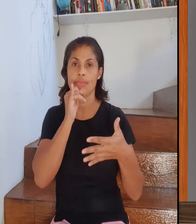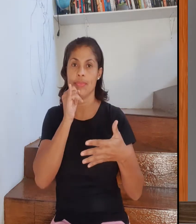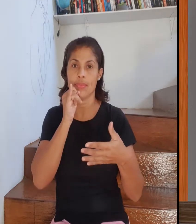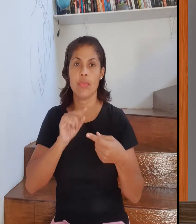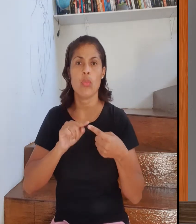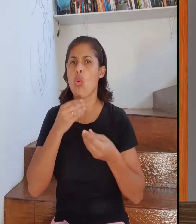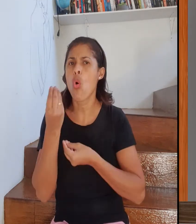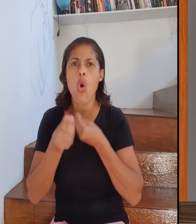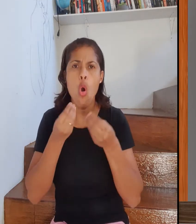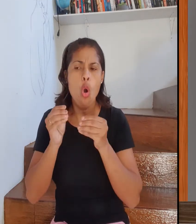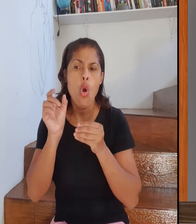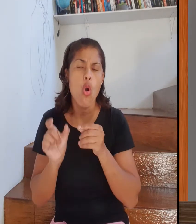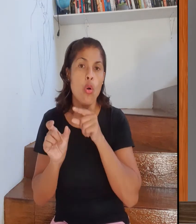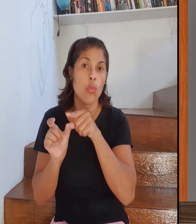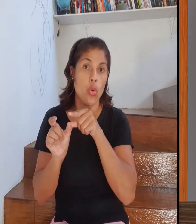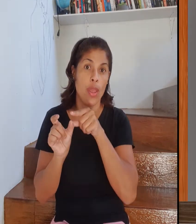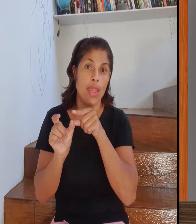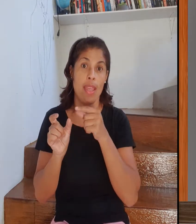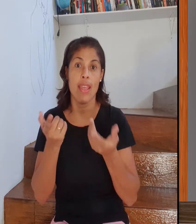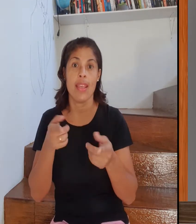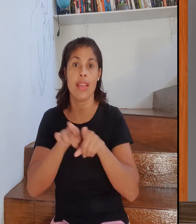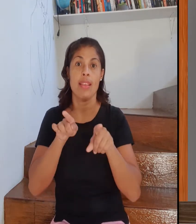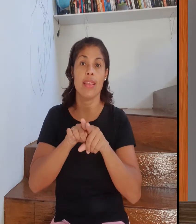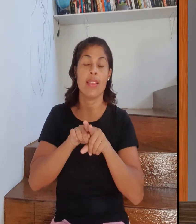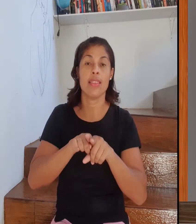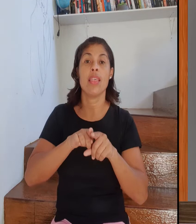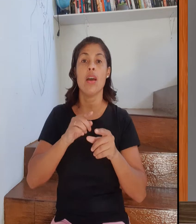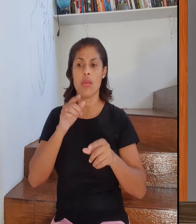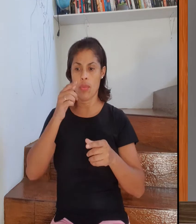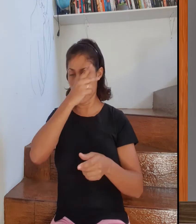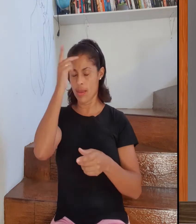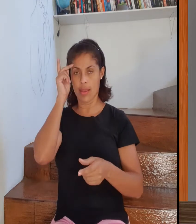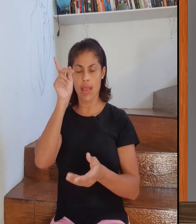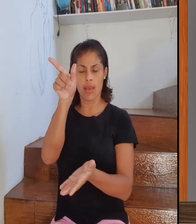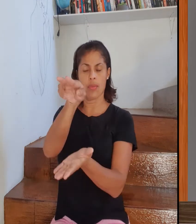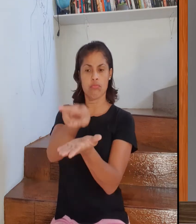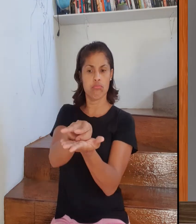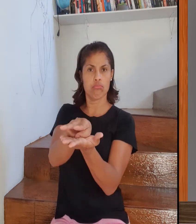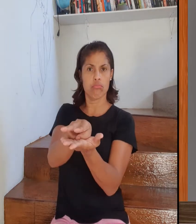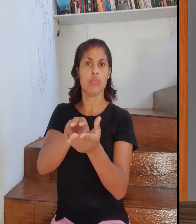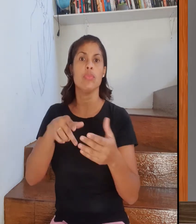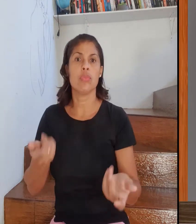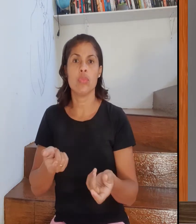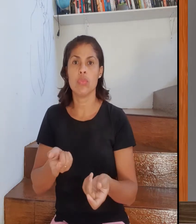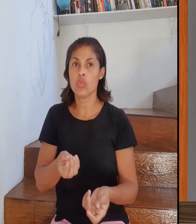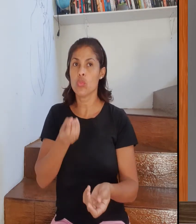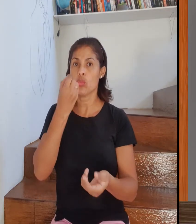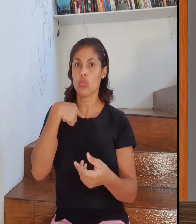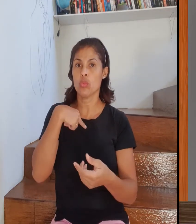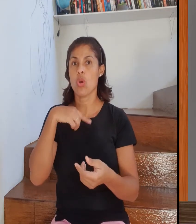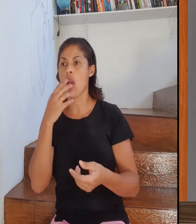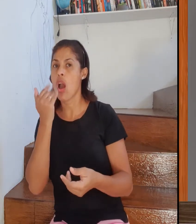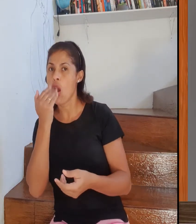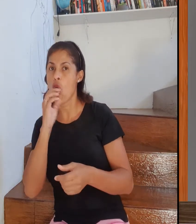forma farmacêutica, o estado fisiológico e patológico do paciente, a ingestão conjunta ou não